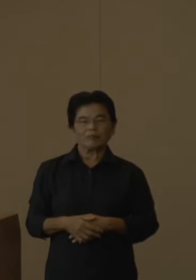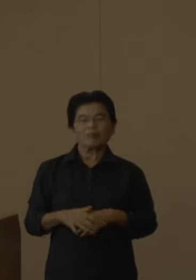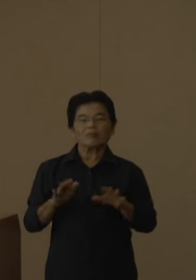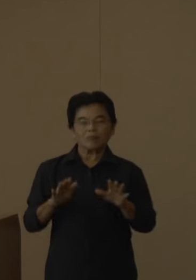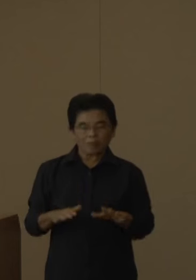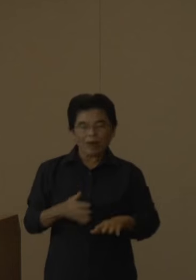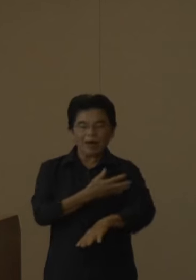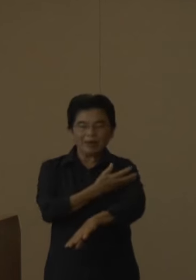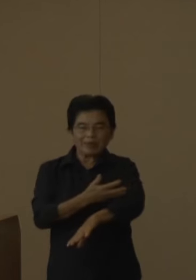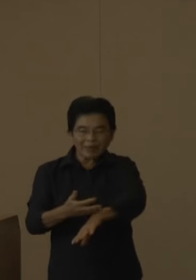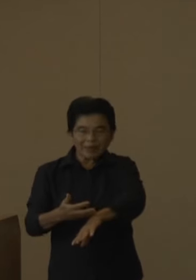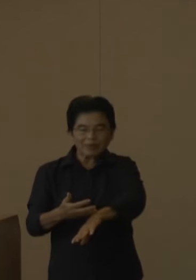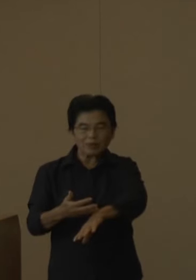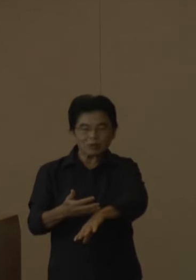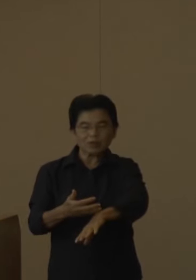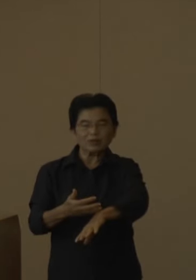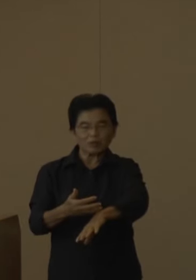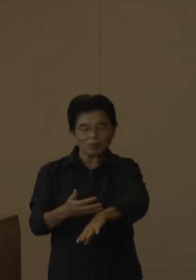応経緯をいろいろと